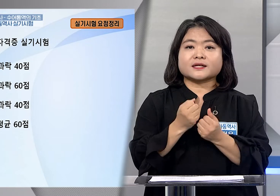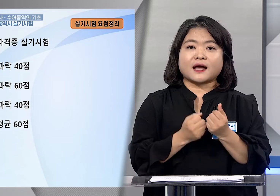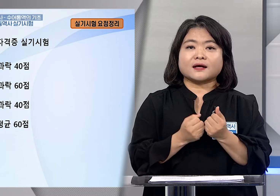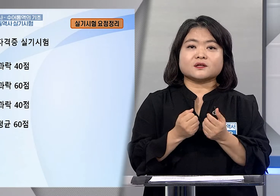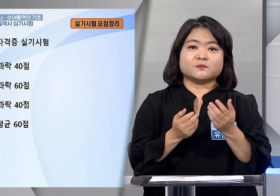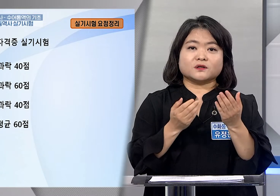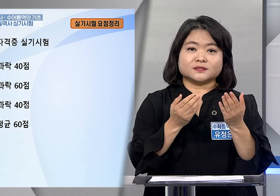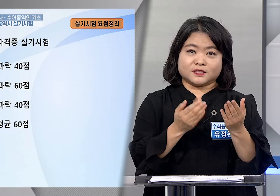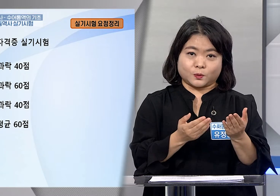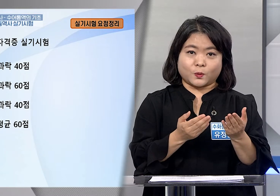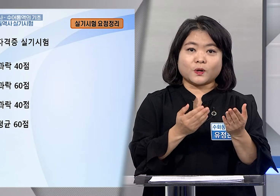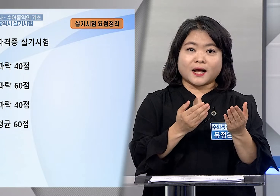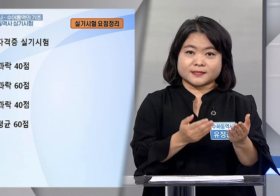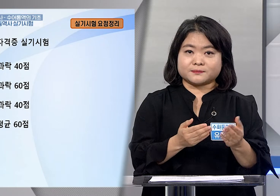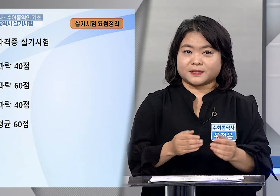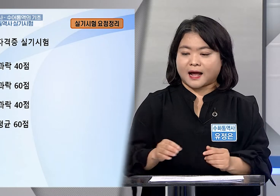제가 설명드리도록 하겠습니다.